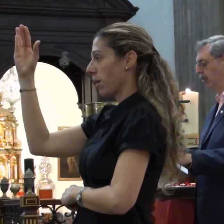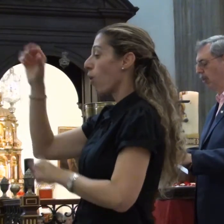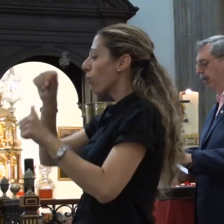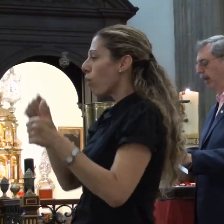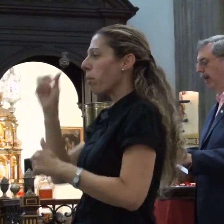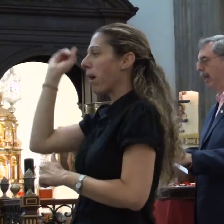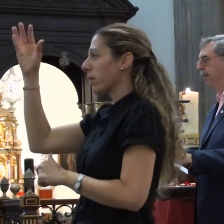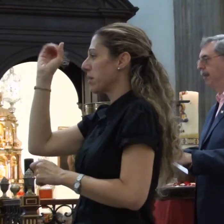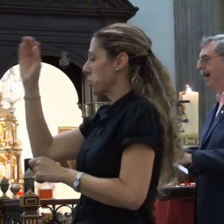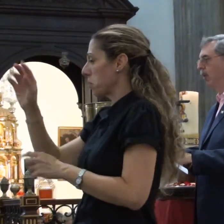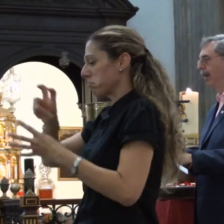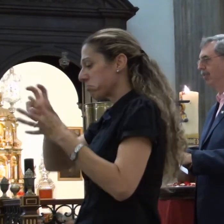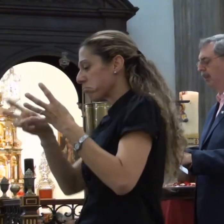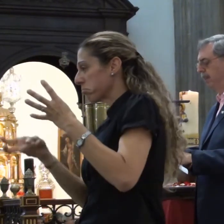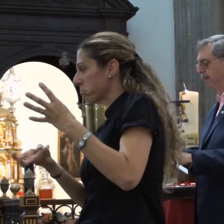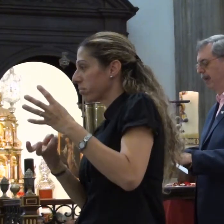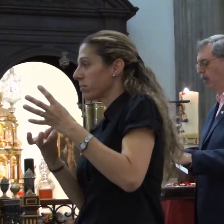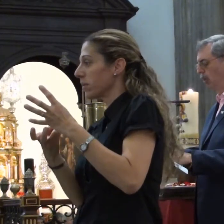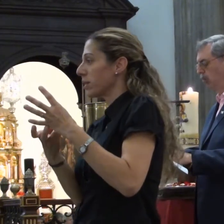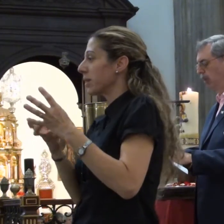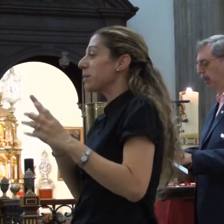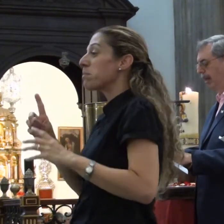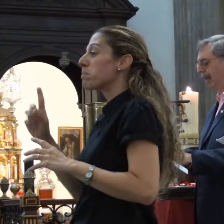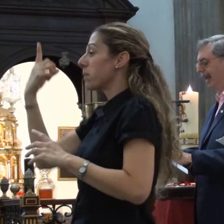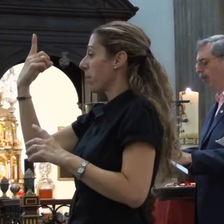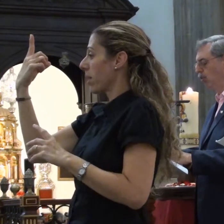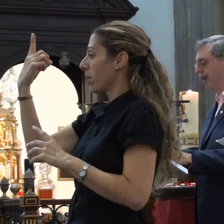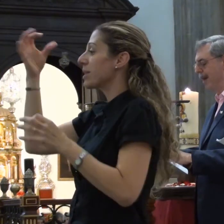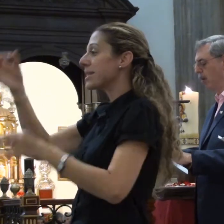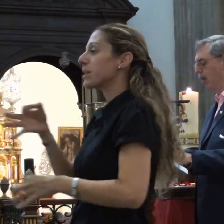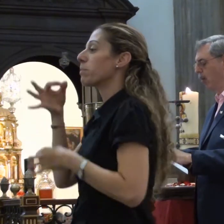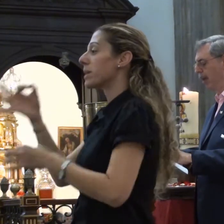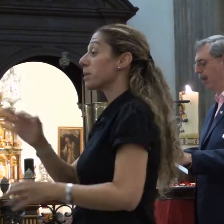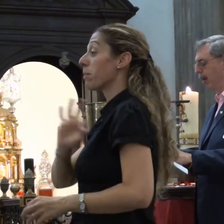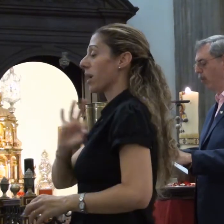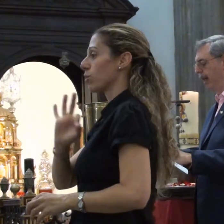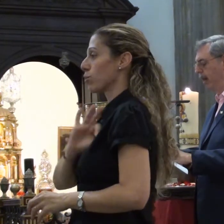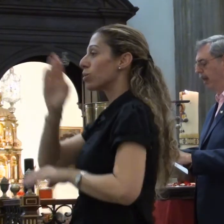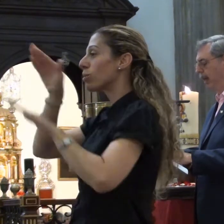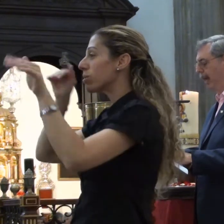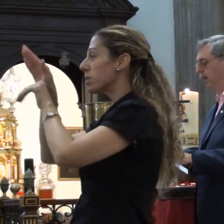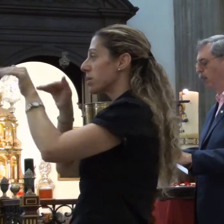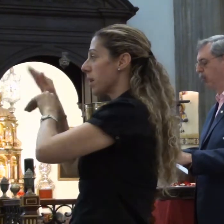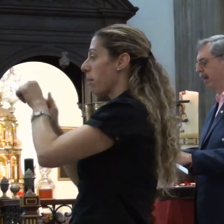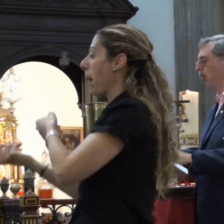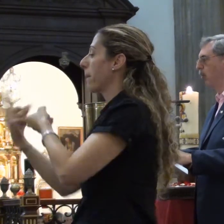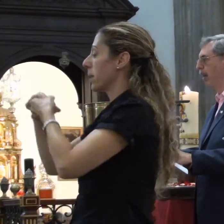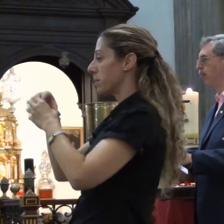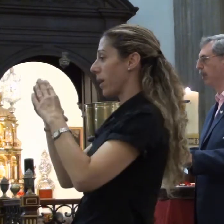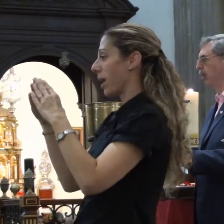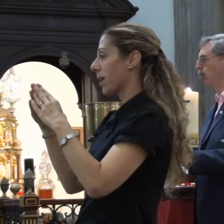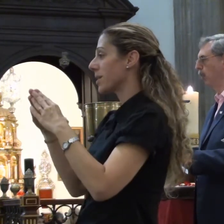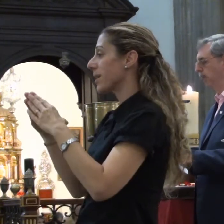de evangelización el privado que siempre de Dios que quiso llamarnos a colaborar con él e